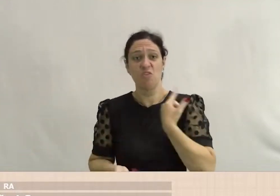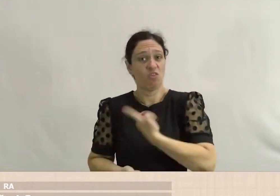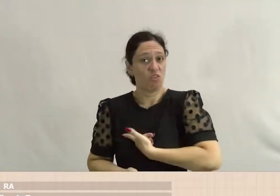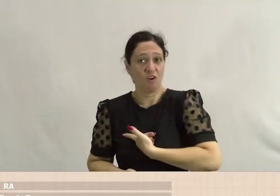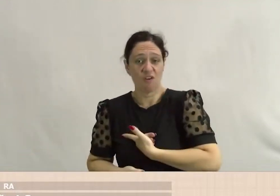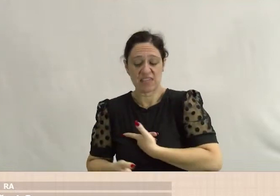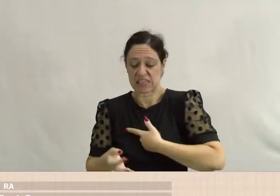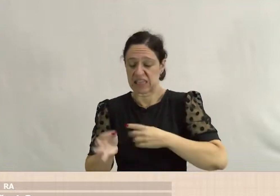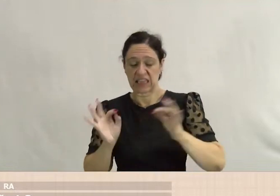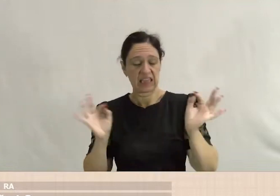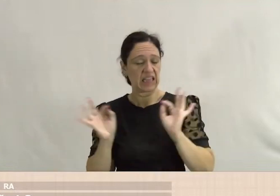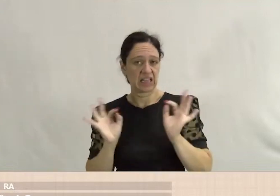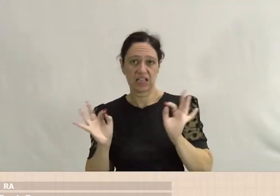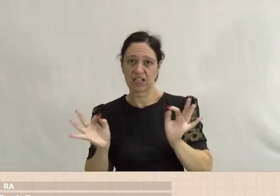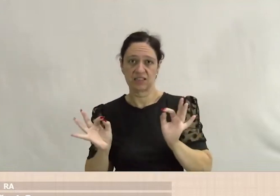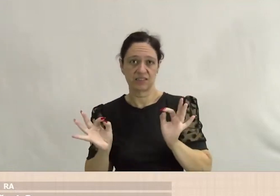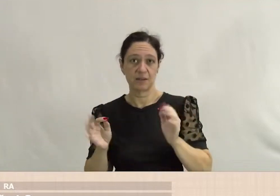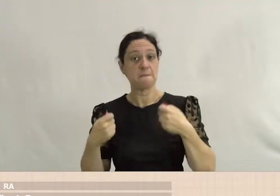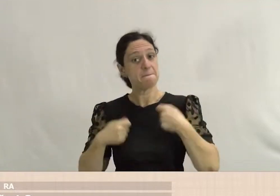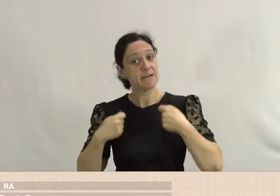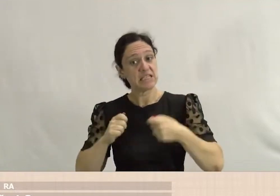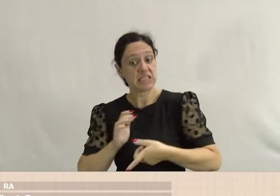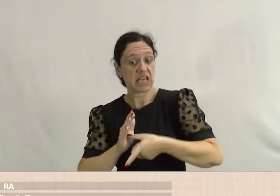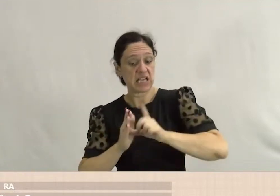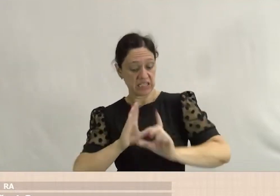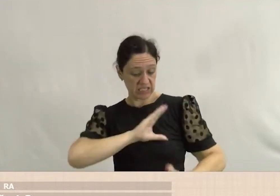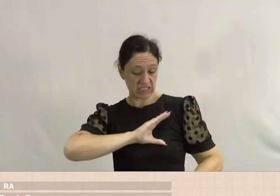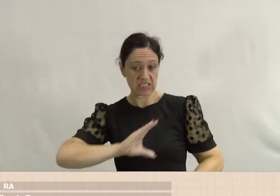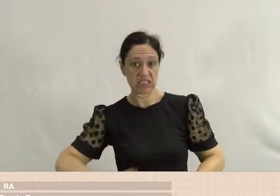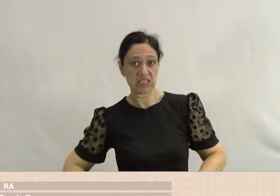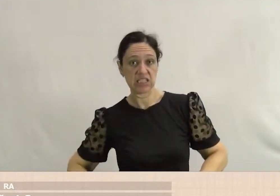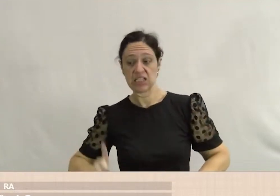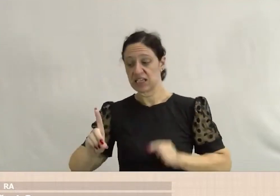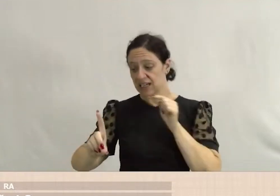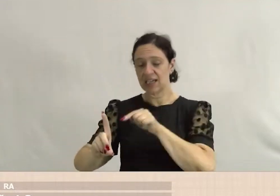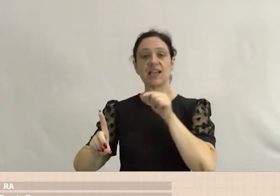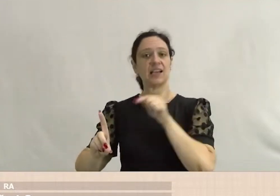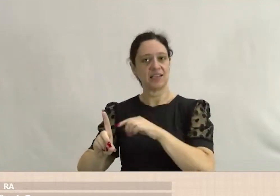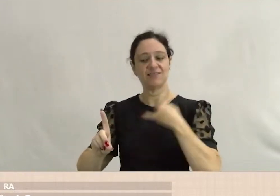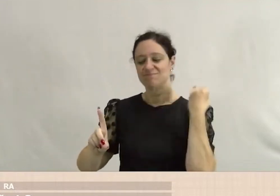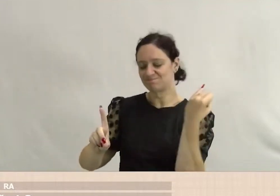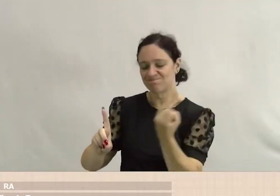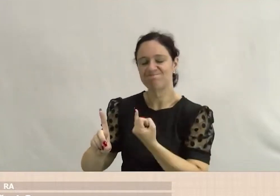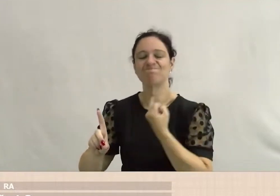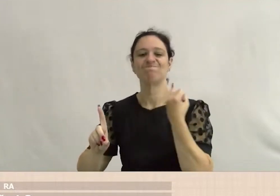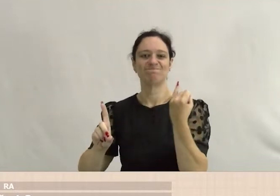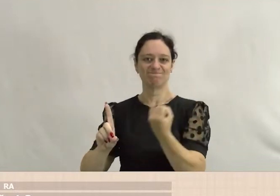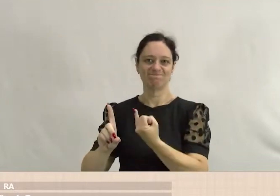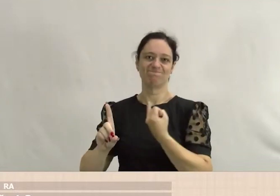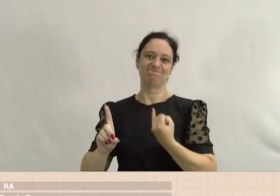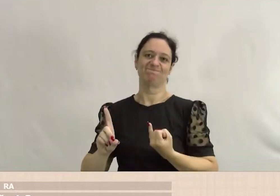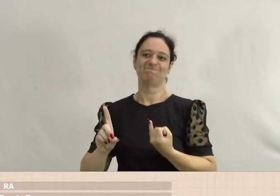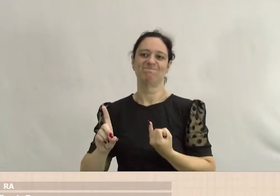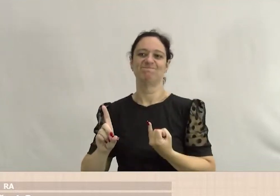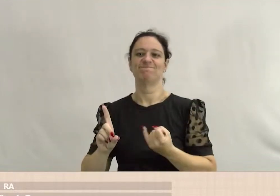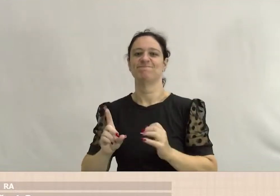existência se não for Cristo. Tudo é feito por intermédio de Cristo.